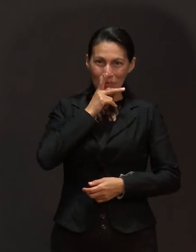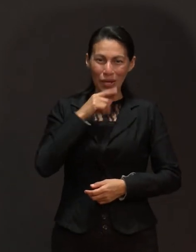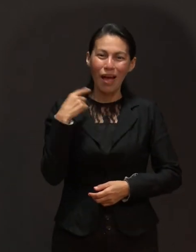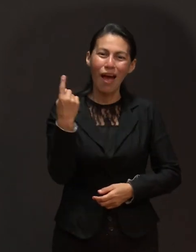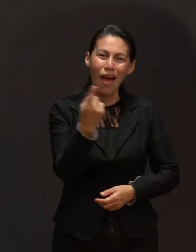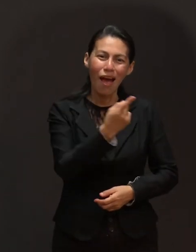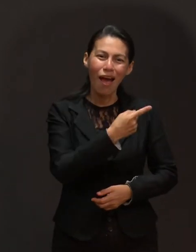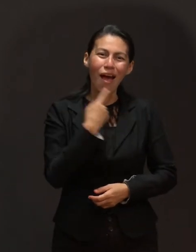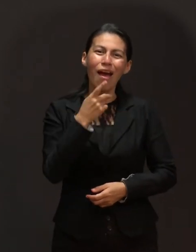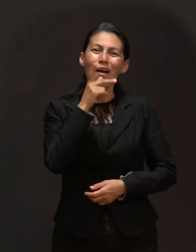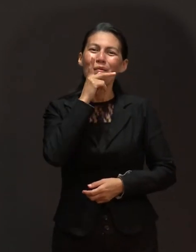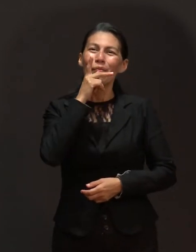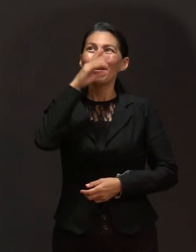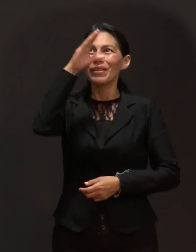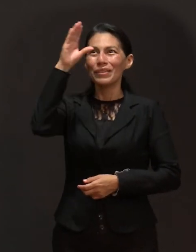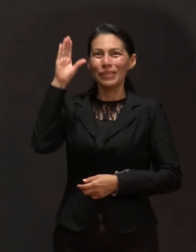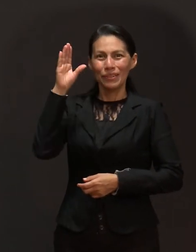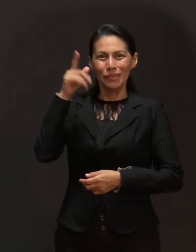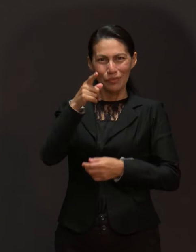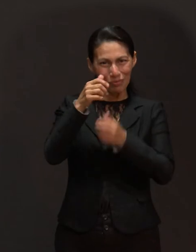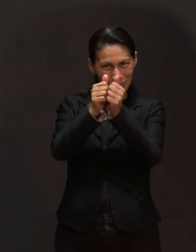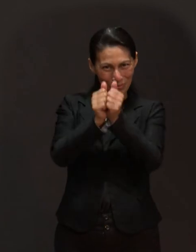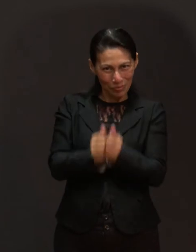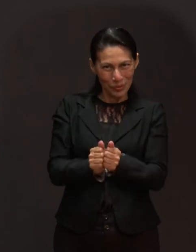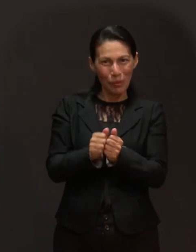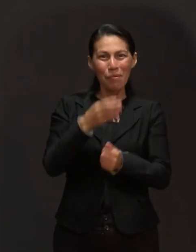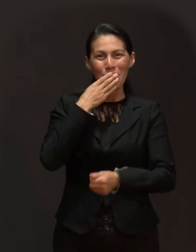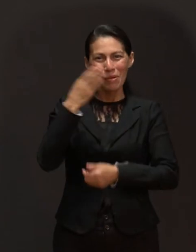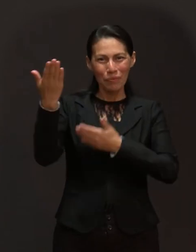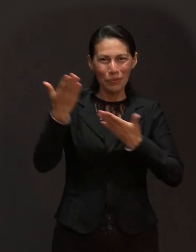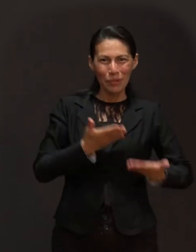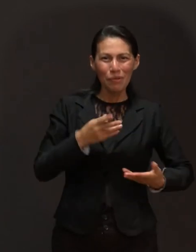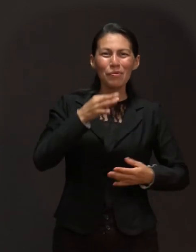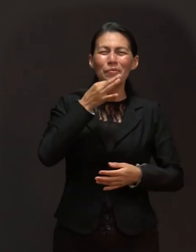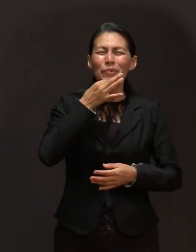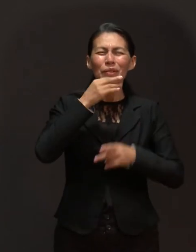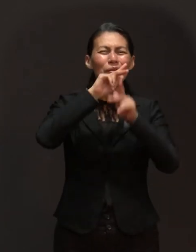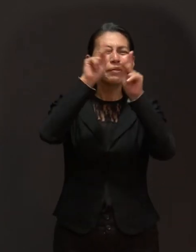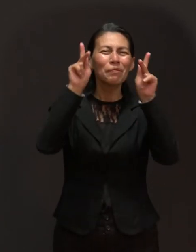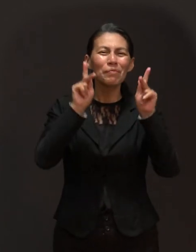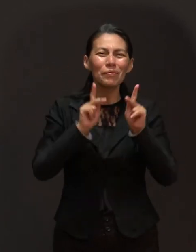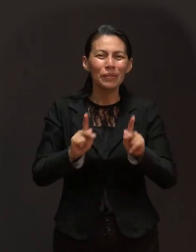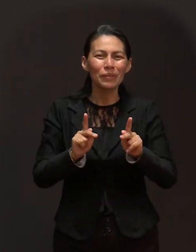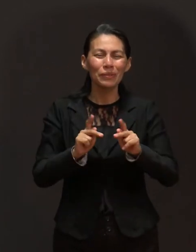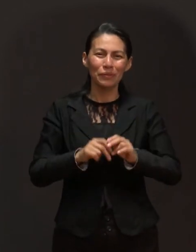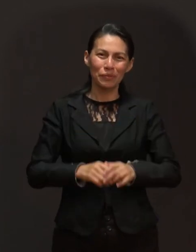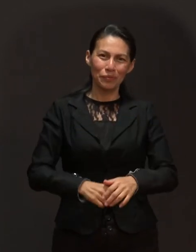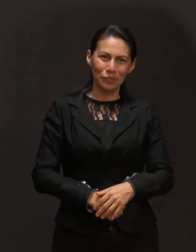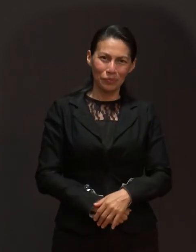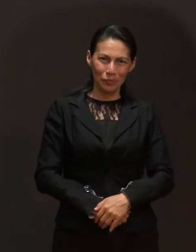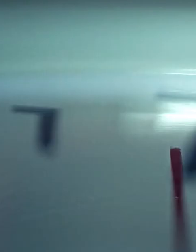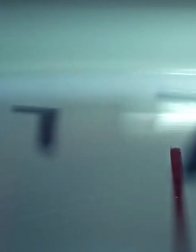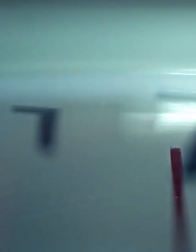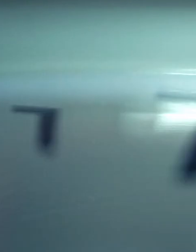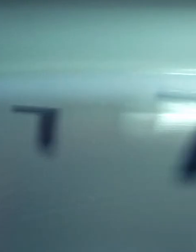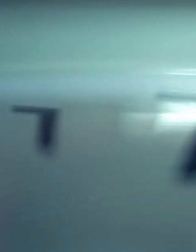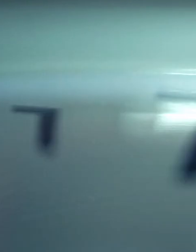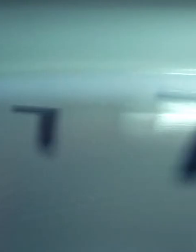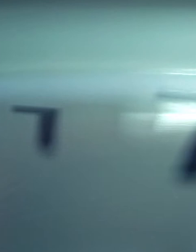nuestro Padre celestial. Quédate con nosotros, bienvenidos a Un Momento de Paz.